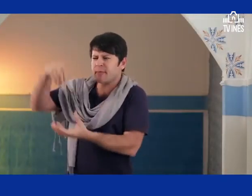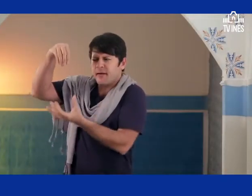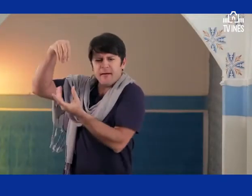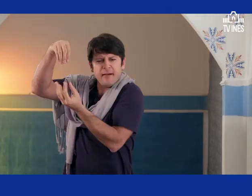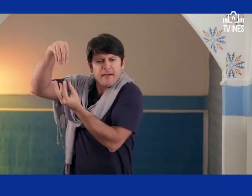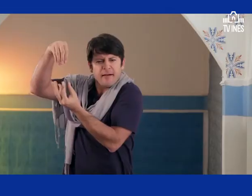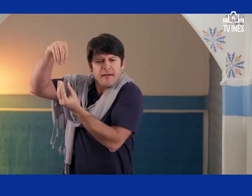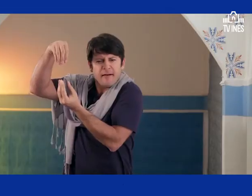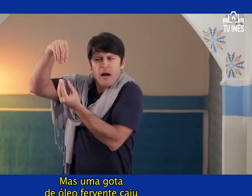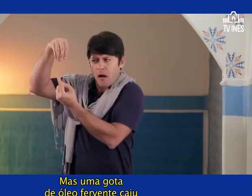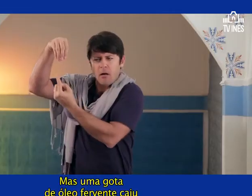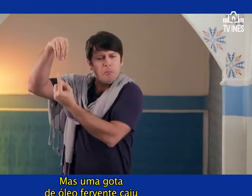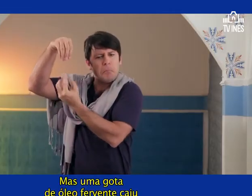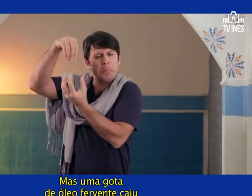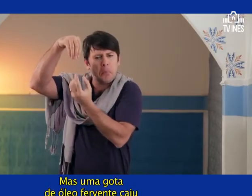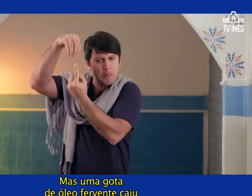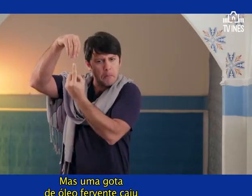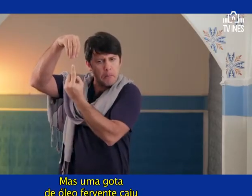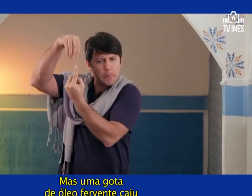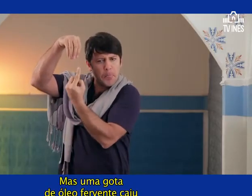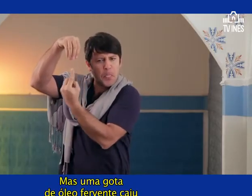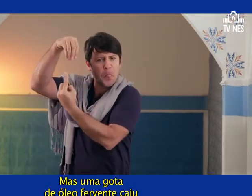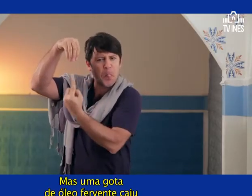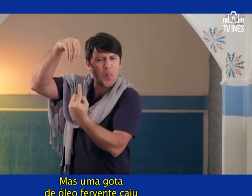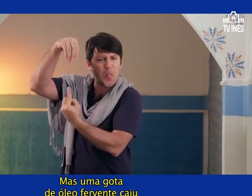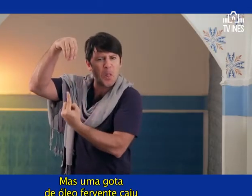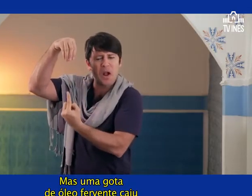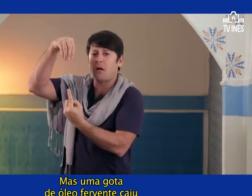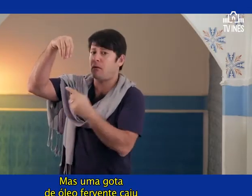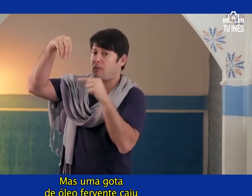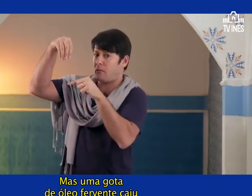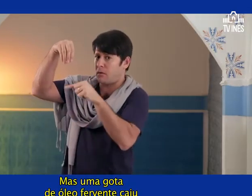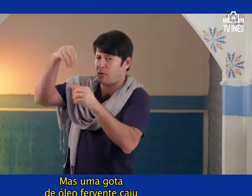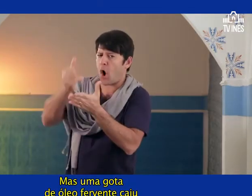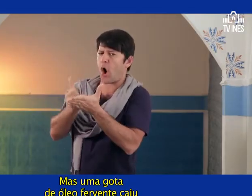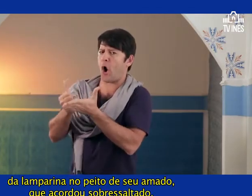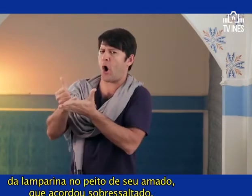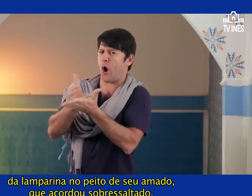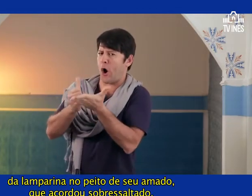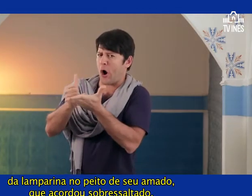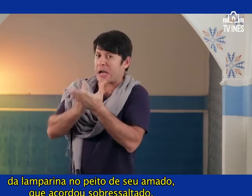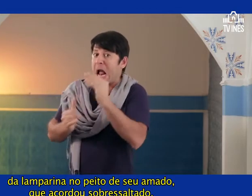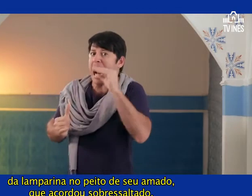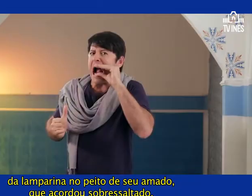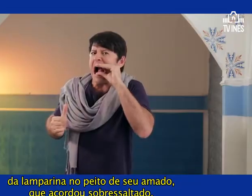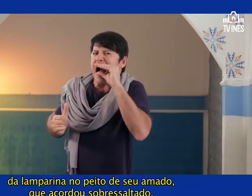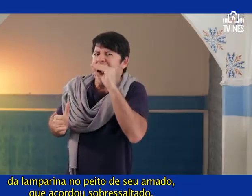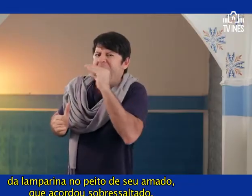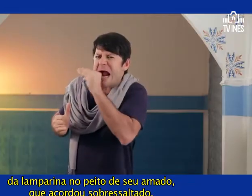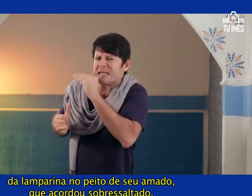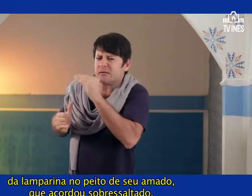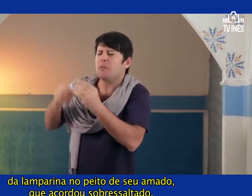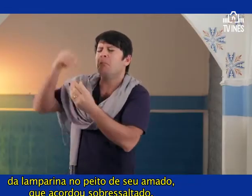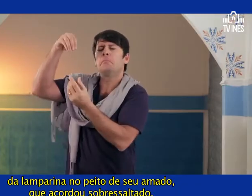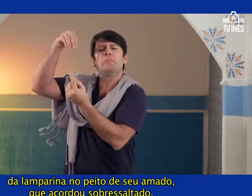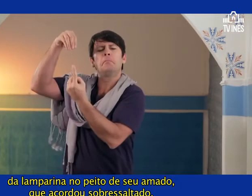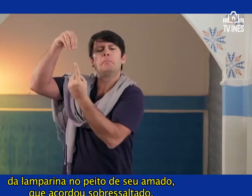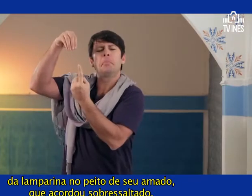Mas uma gota de óleo fervente caiu da lamparina no peito de seu amado, que